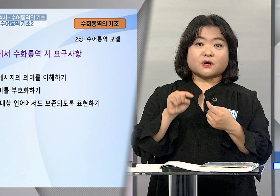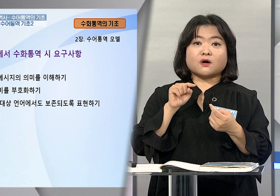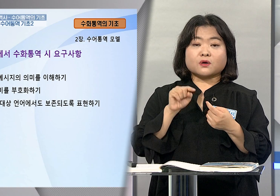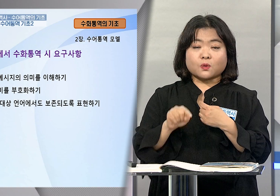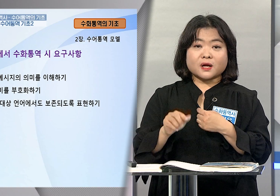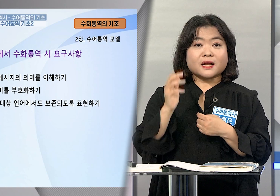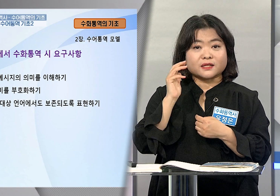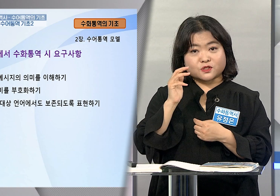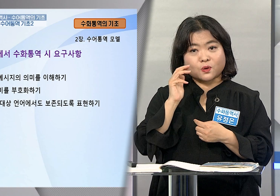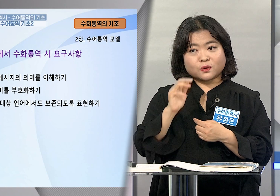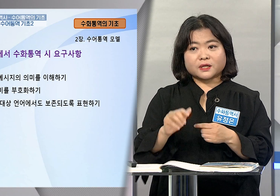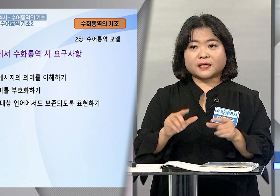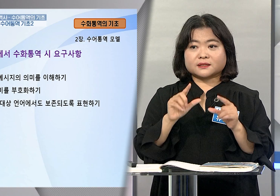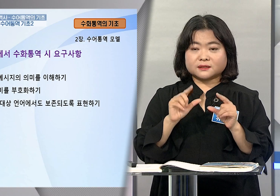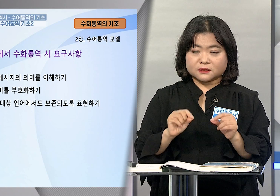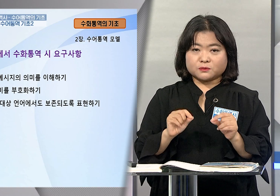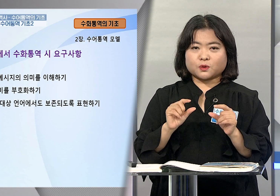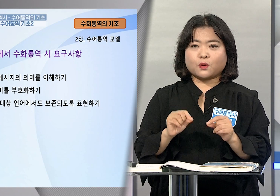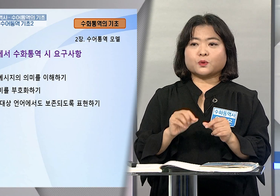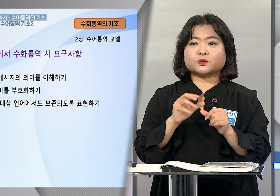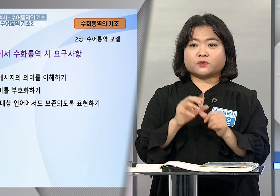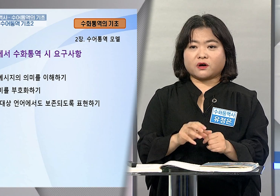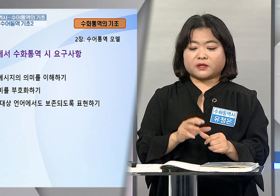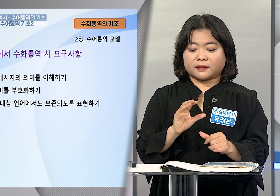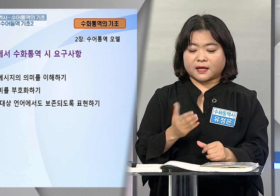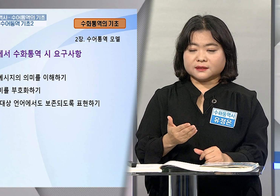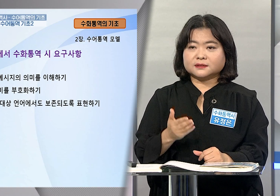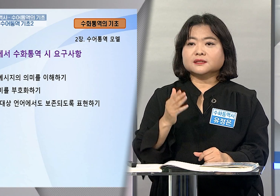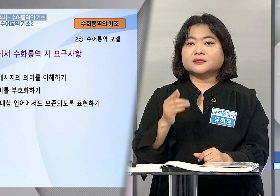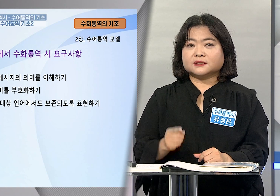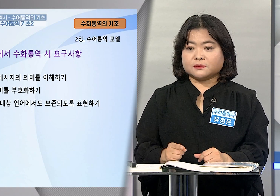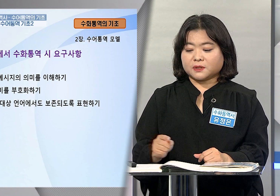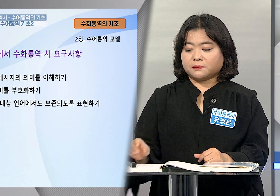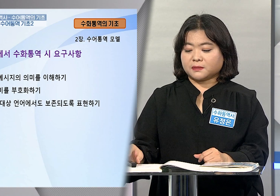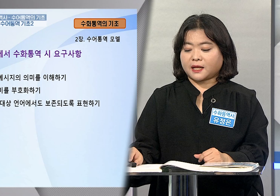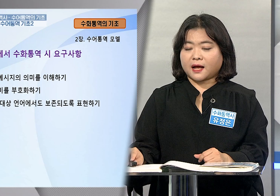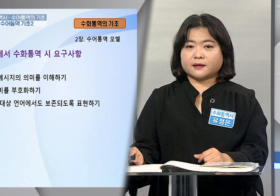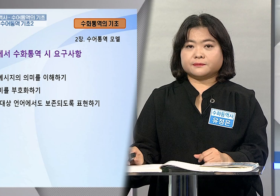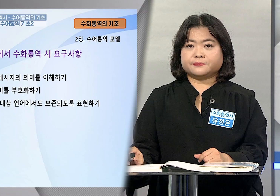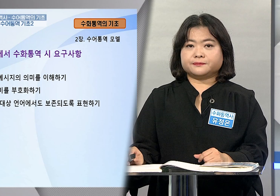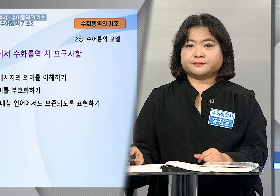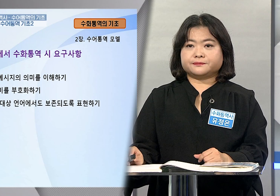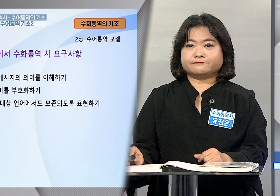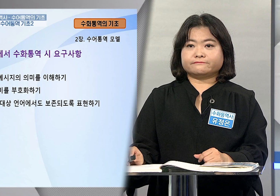달라지면 곤란하겠죠. 그래서 같은 의미로 보존되어야 된다는 의미입니다.